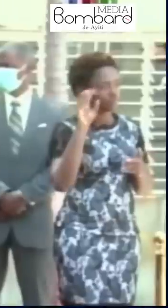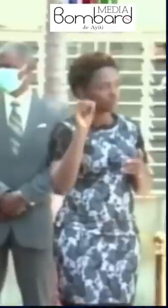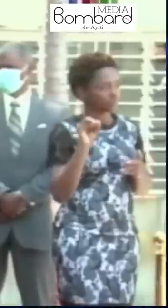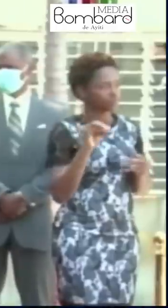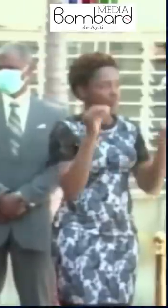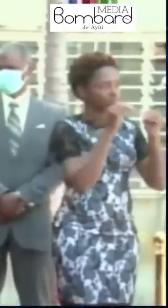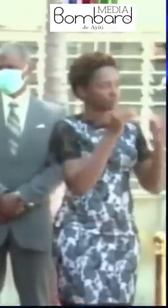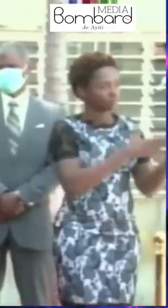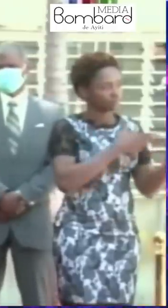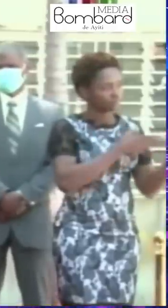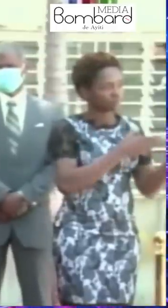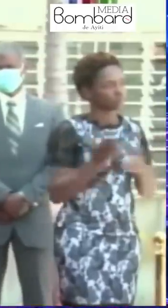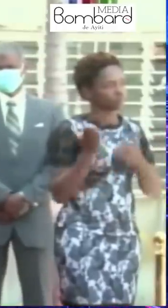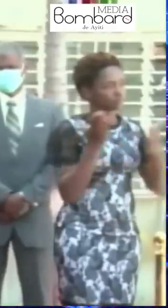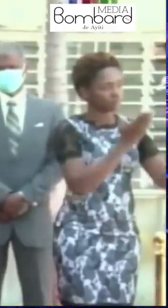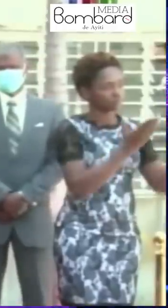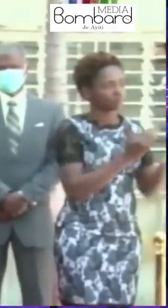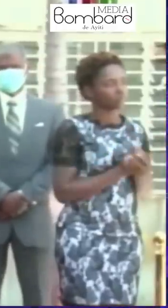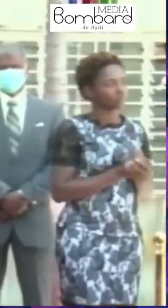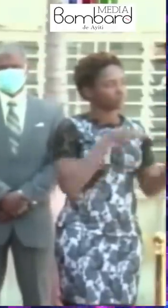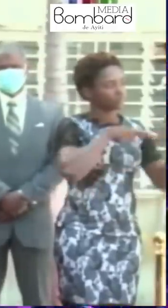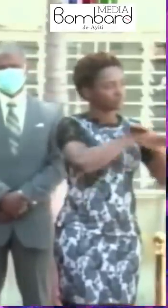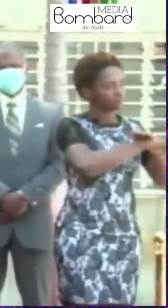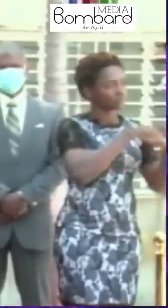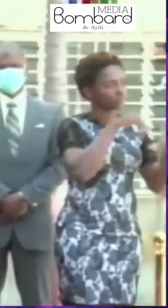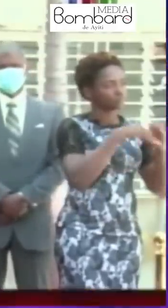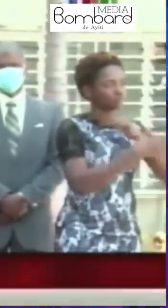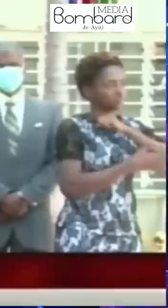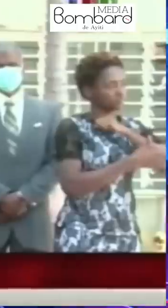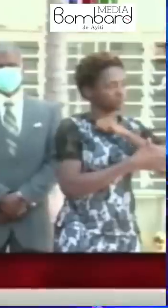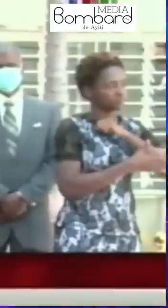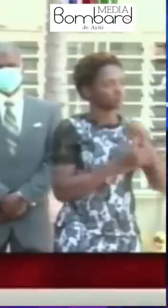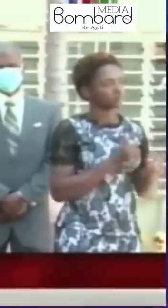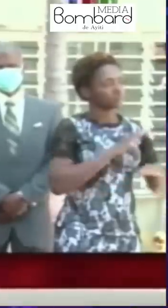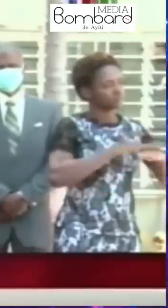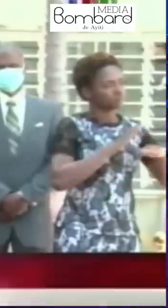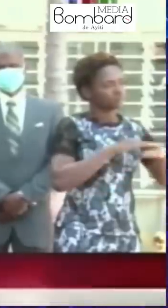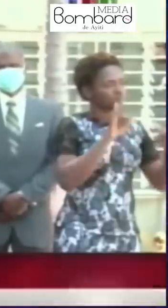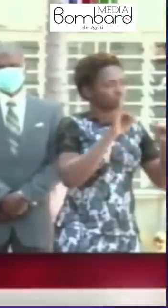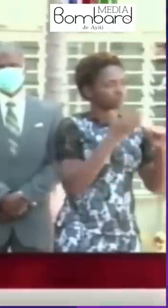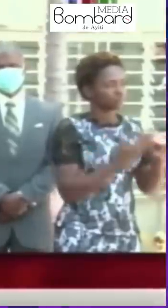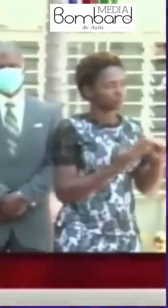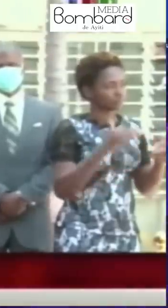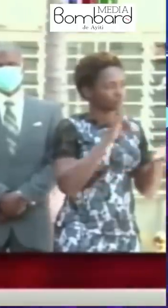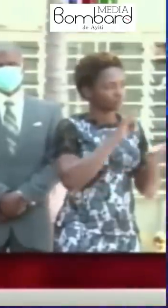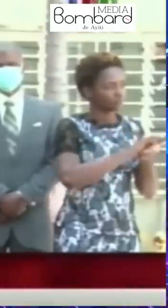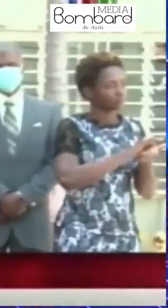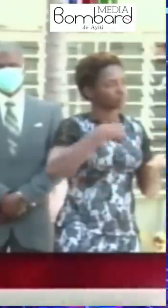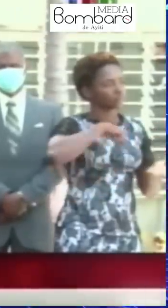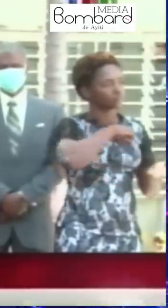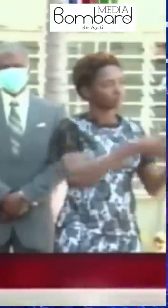côté plus âme et munitions passées entrées en un pays. Et sous même aspect ça, nous